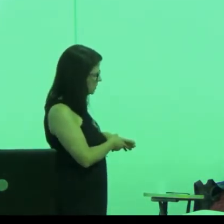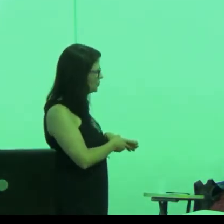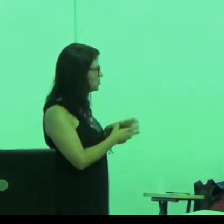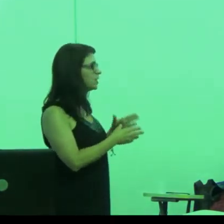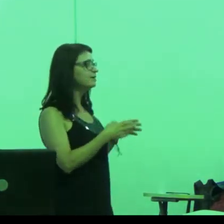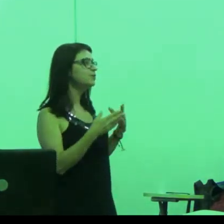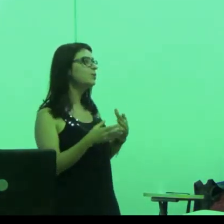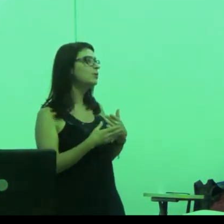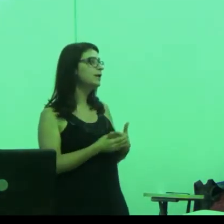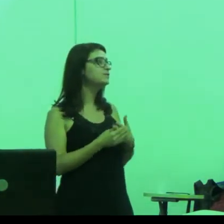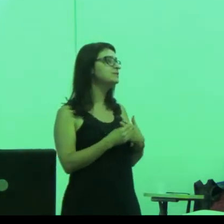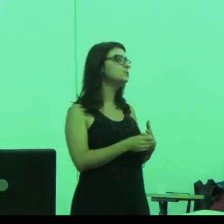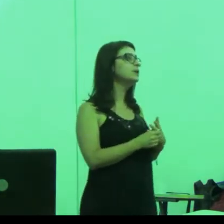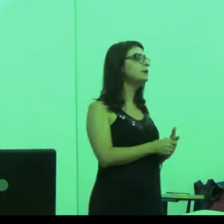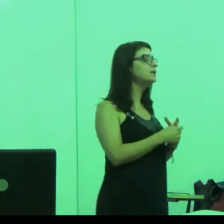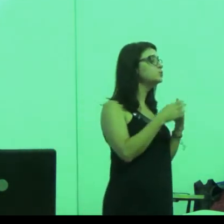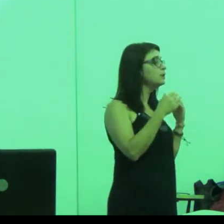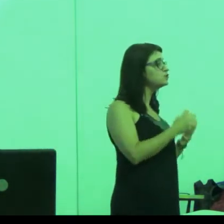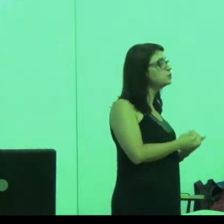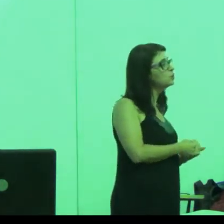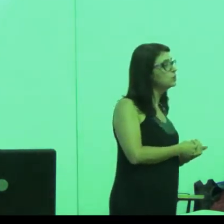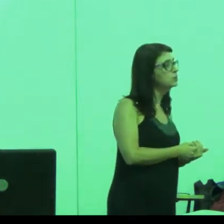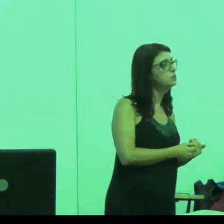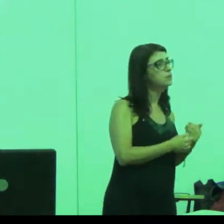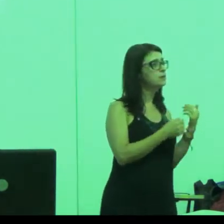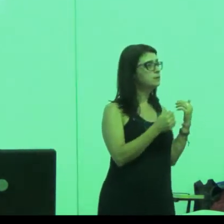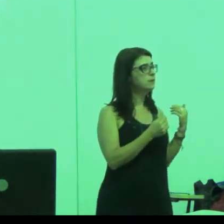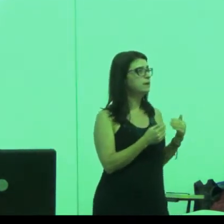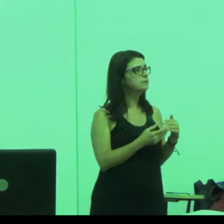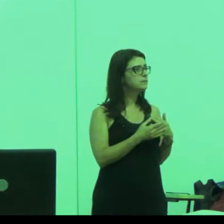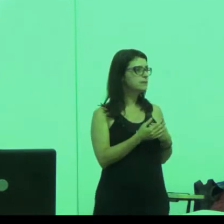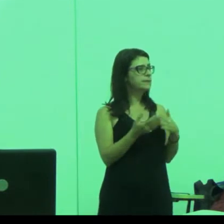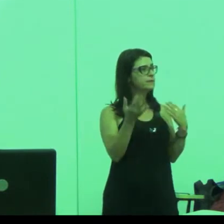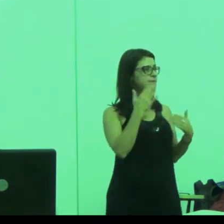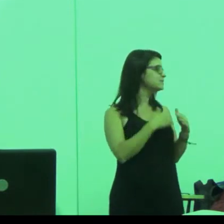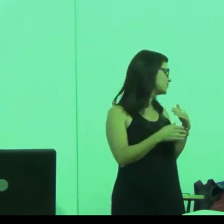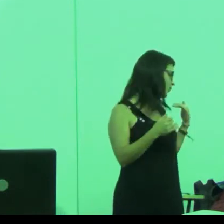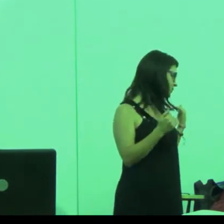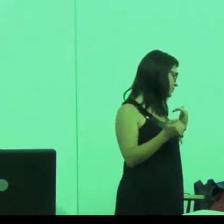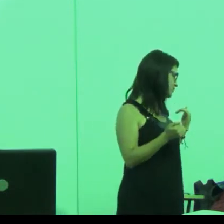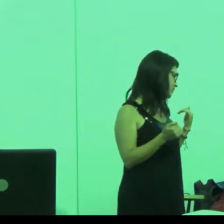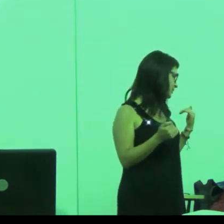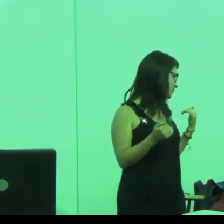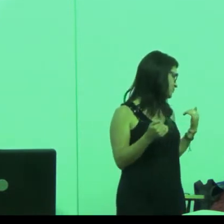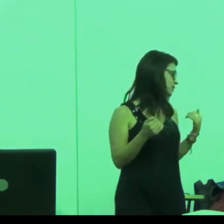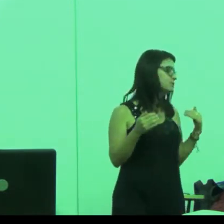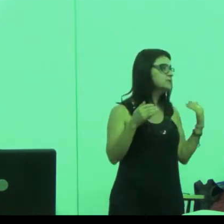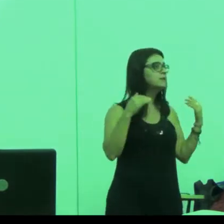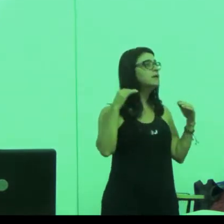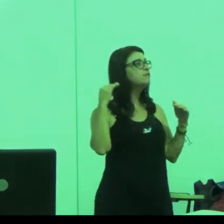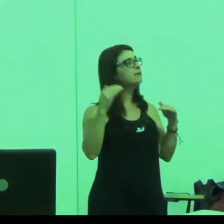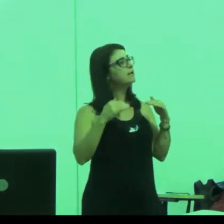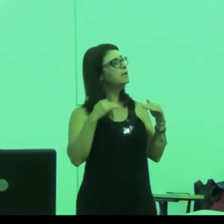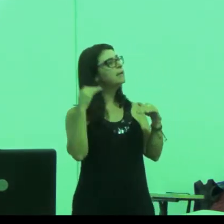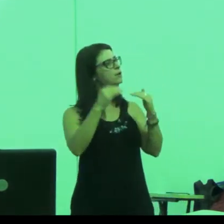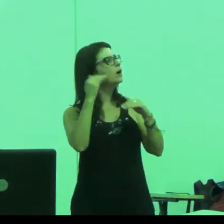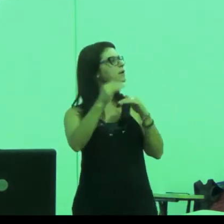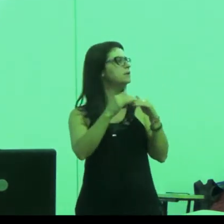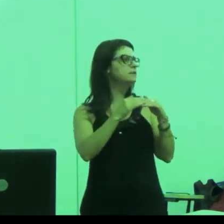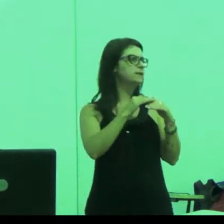me enxergava como alguém que fazia um trabalho do bastidor, né? Da sombra, praticamente. Porque você vai lá e melhora aquele